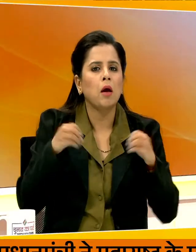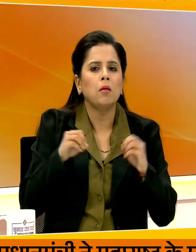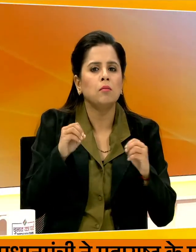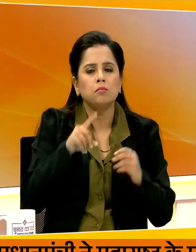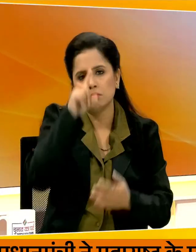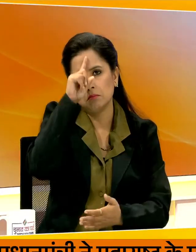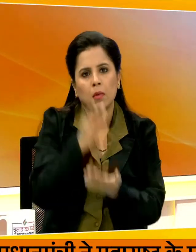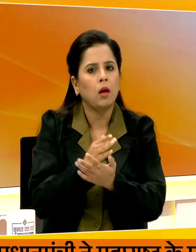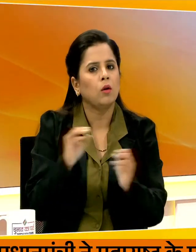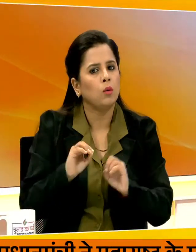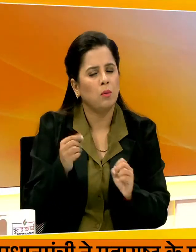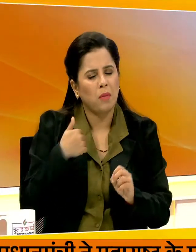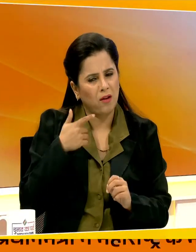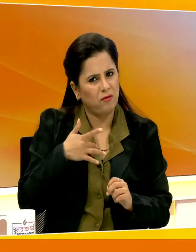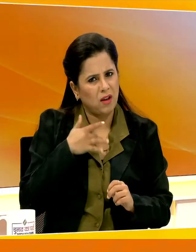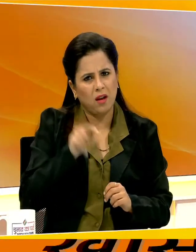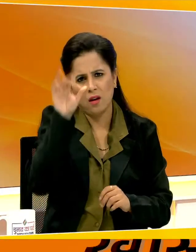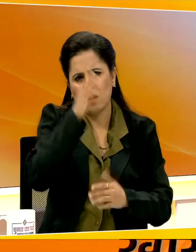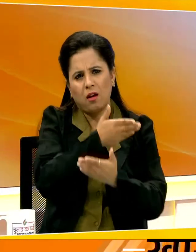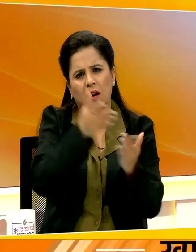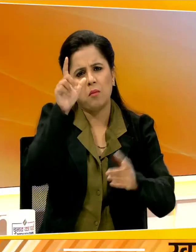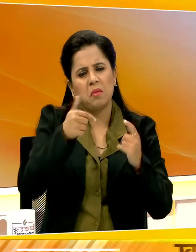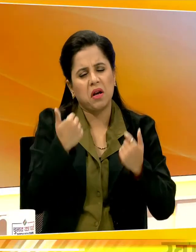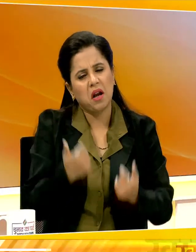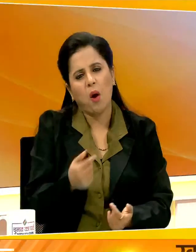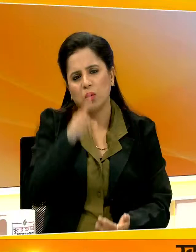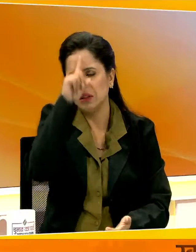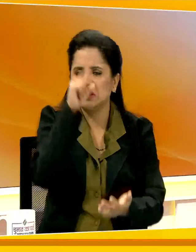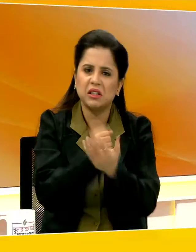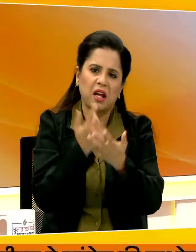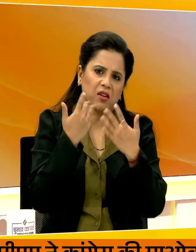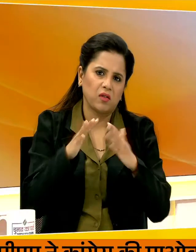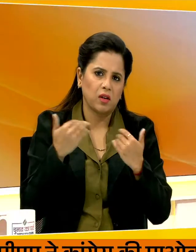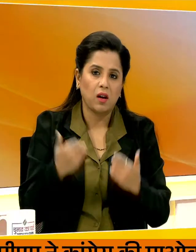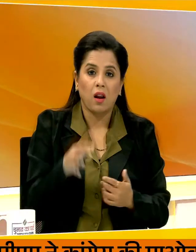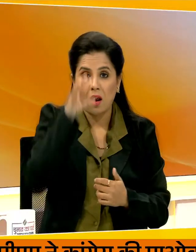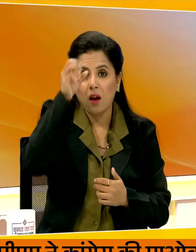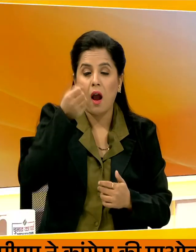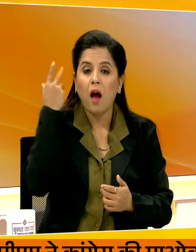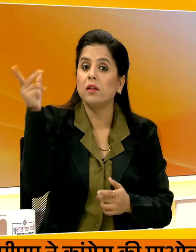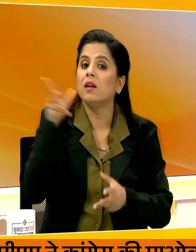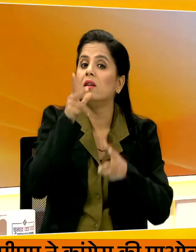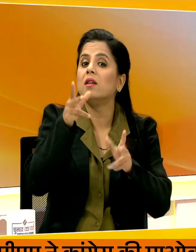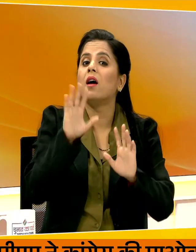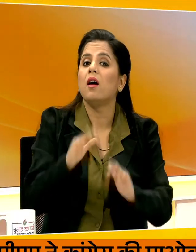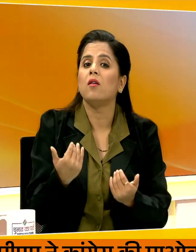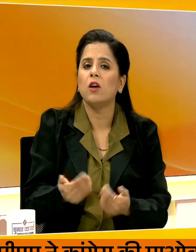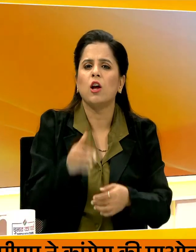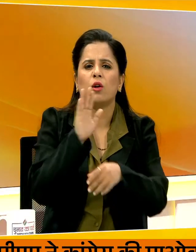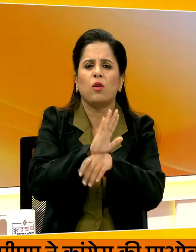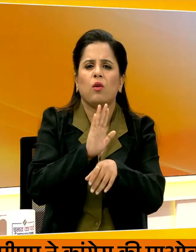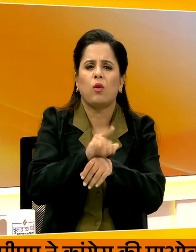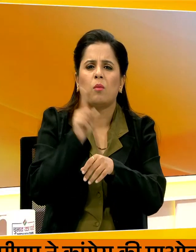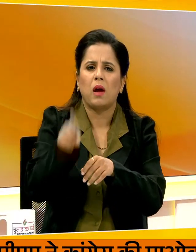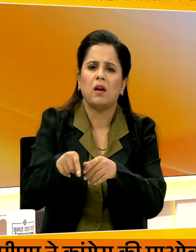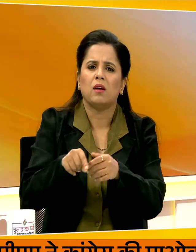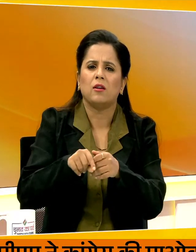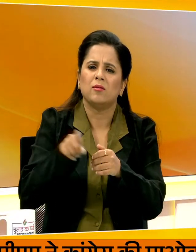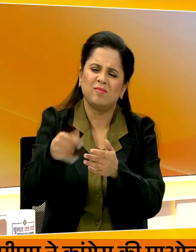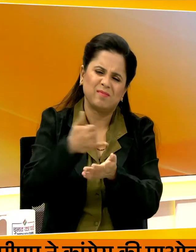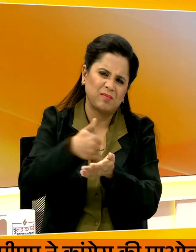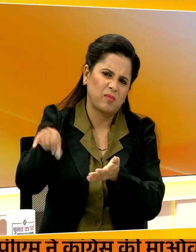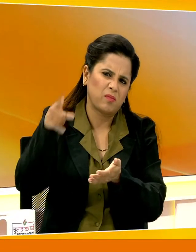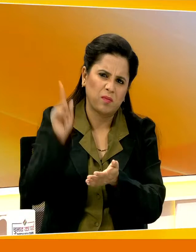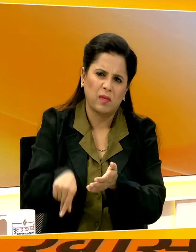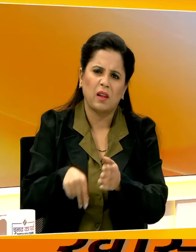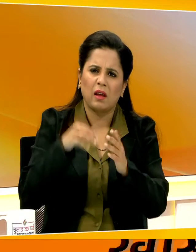मुझे लगता है कि भारत की जनता ने अब ठान लिया है, जो महात्मा गांधी ने कहा था कि कांग्रेस को समाप्त कर देना चाहिए, भंग